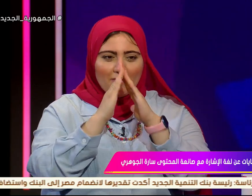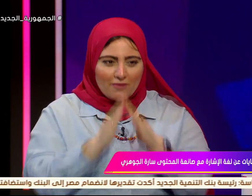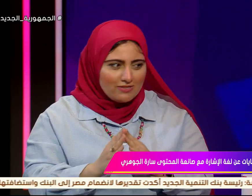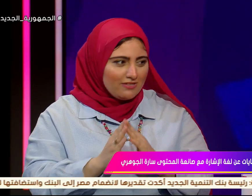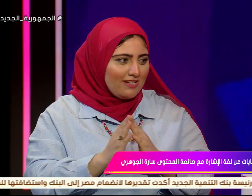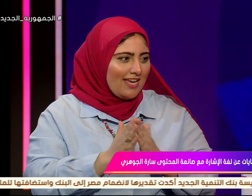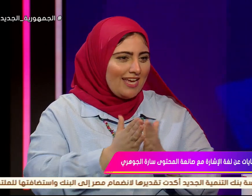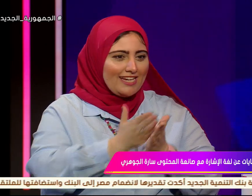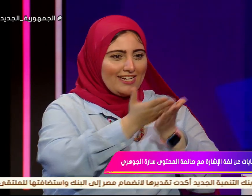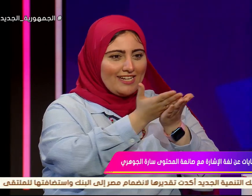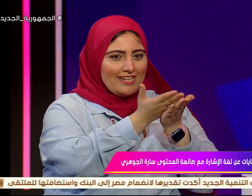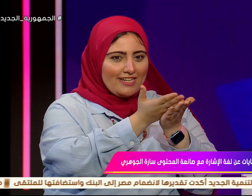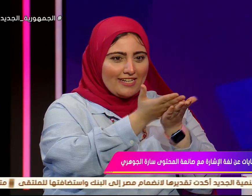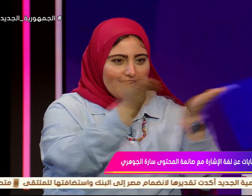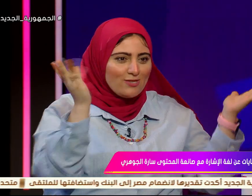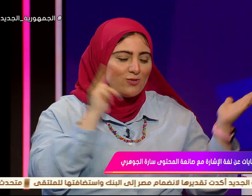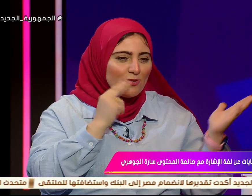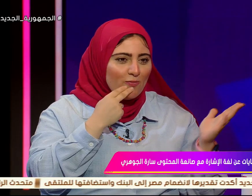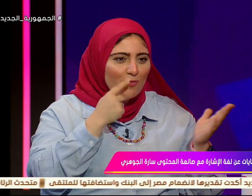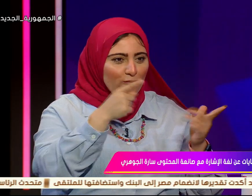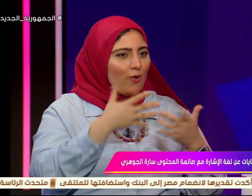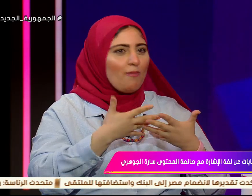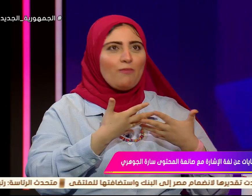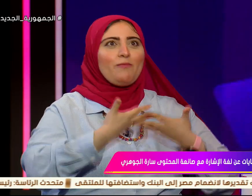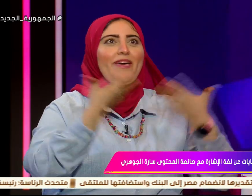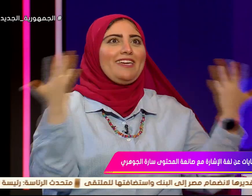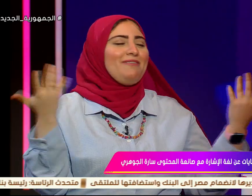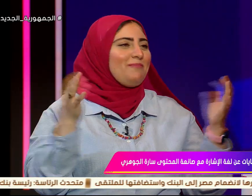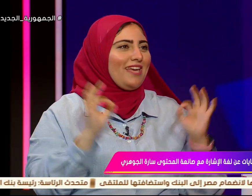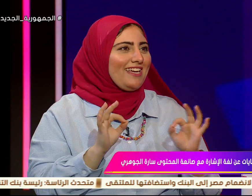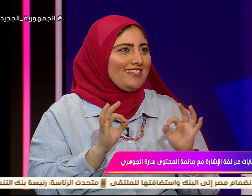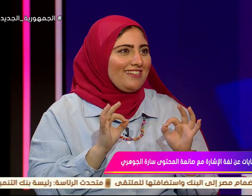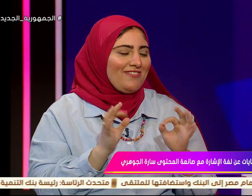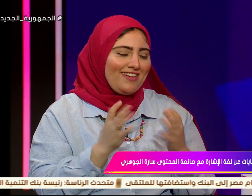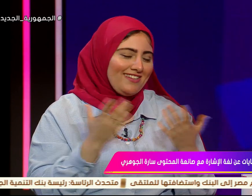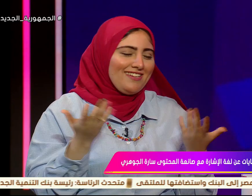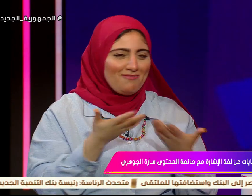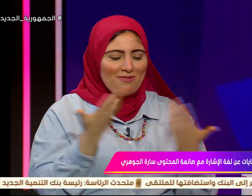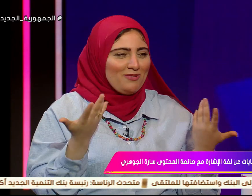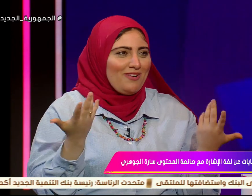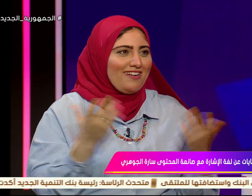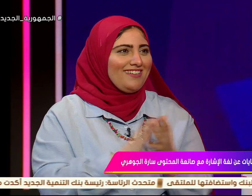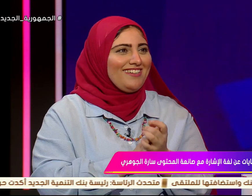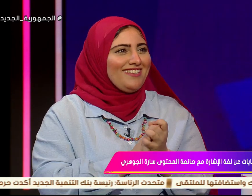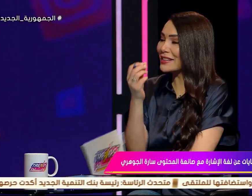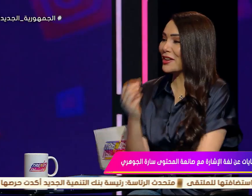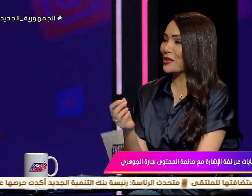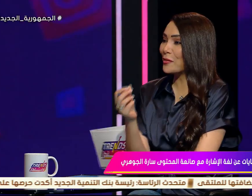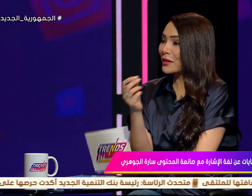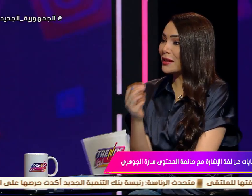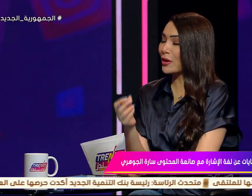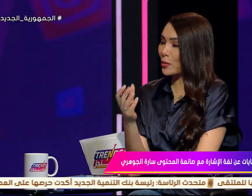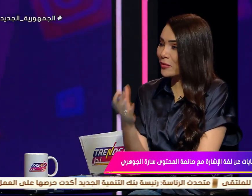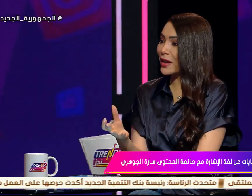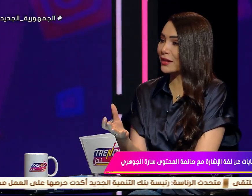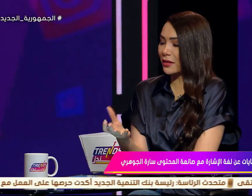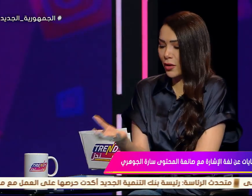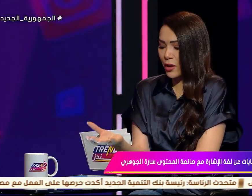بمصر ل للناس الصم وان هم منبهرين بيها جدا طب ايه اللي حصل ما هو انا عايزه اعرف هم ده هم فعلا